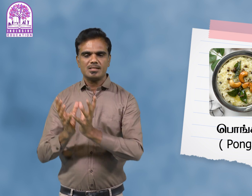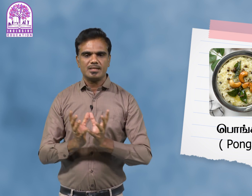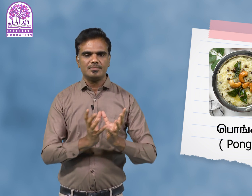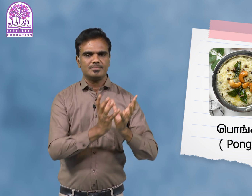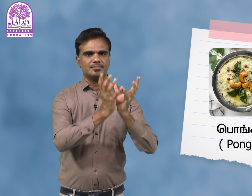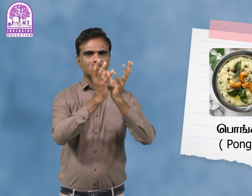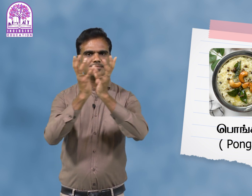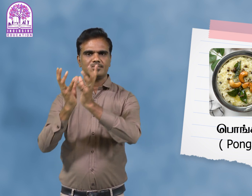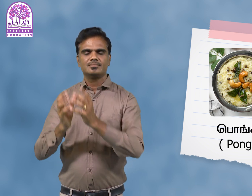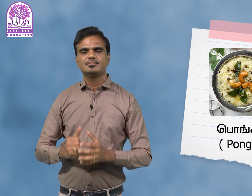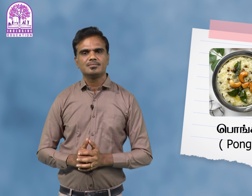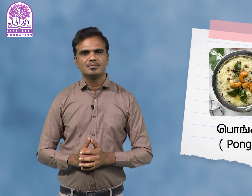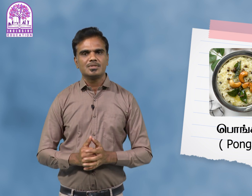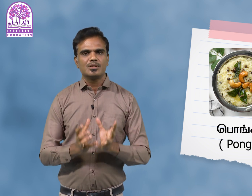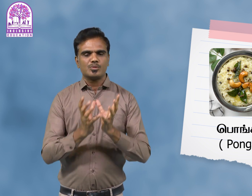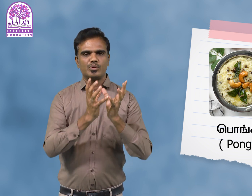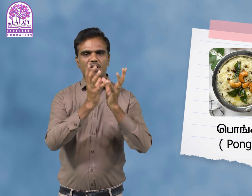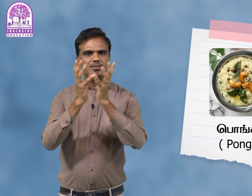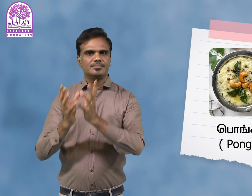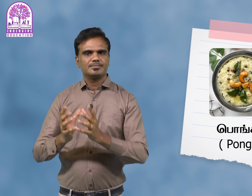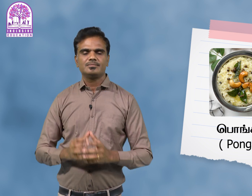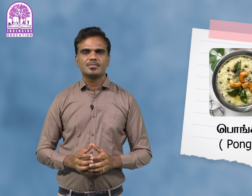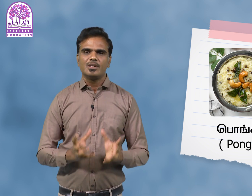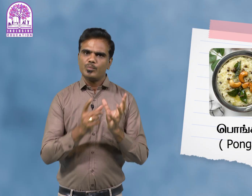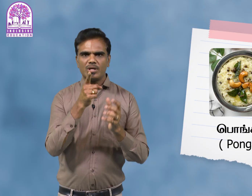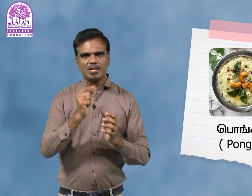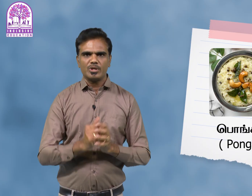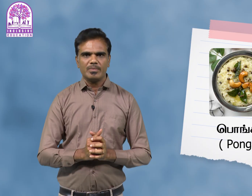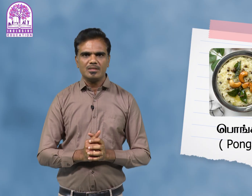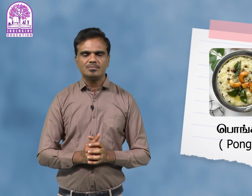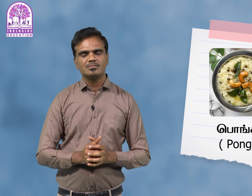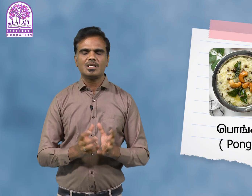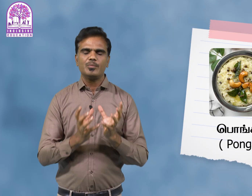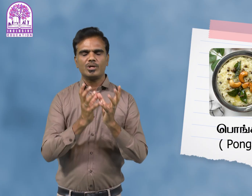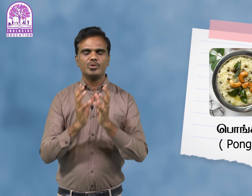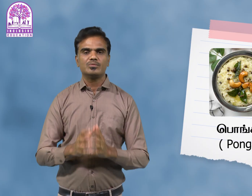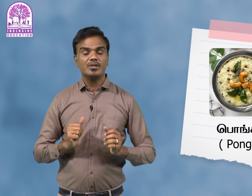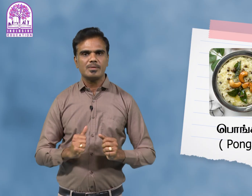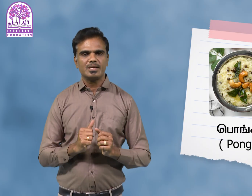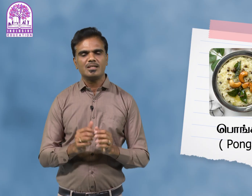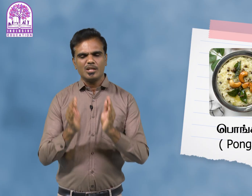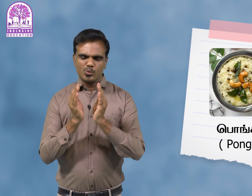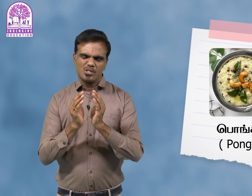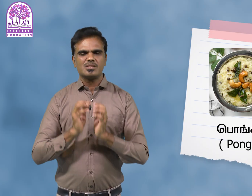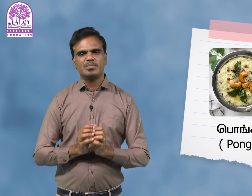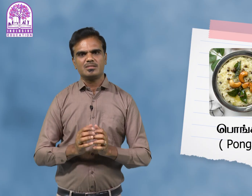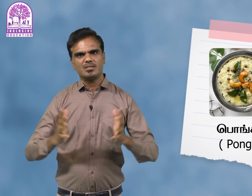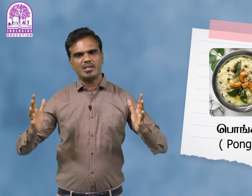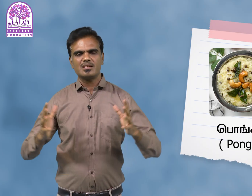சைன். ஸோ பொங்கல் நீங்கள் பிடிக்குமா? பொங்கல் பிடிக்கும். எவ்வளோ சாப்பிட்டேன்? கொஞ்சம் தான் சாப்பிட்டேன், நிறையாலாம்